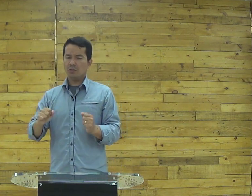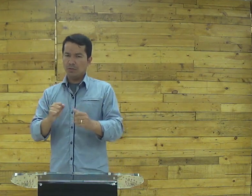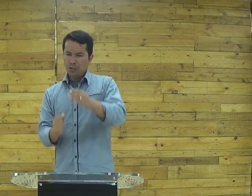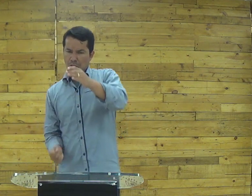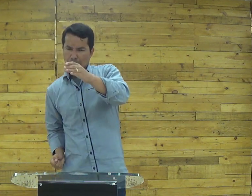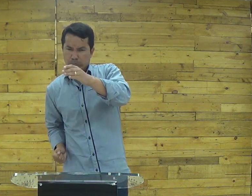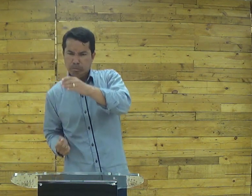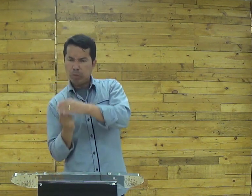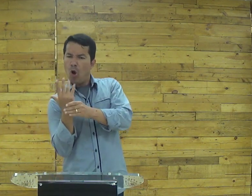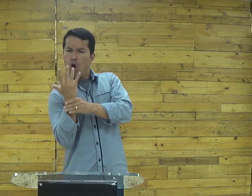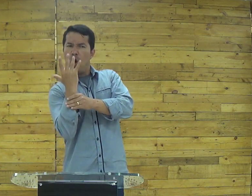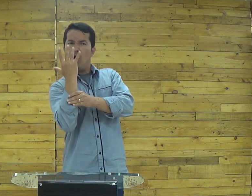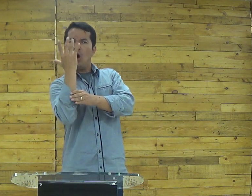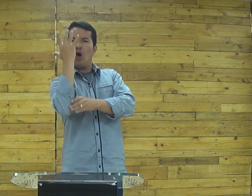poder